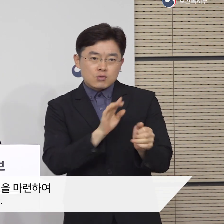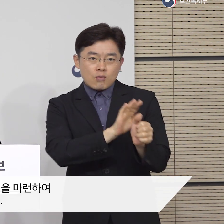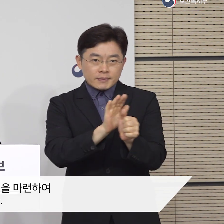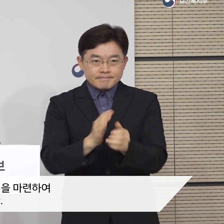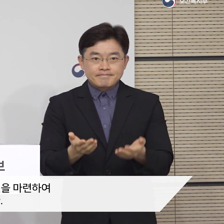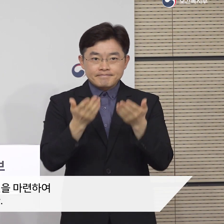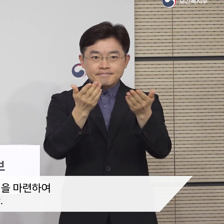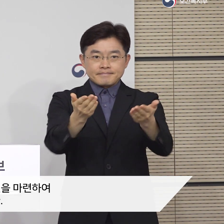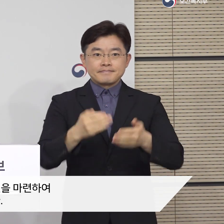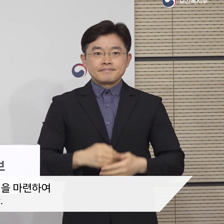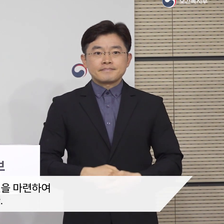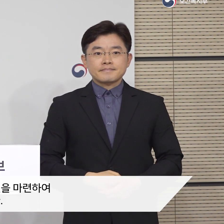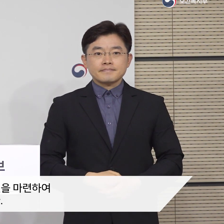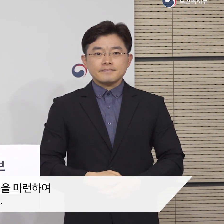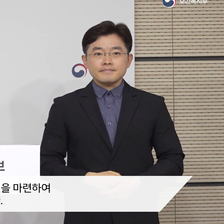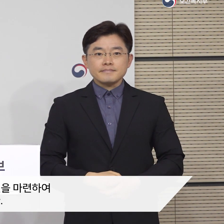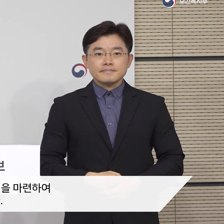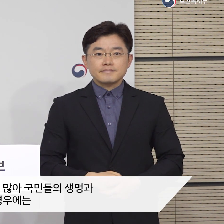하겠습니다.